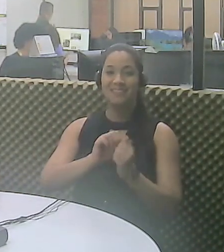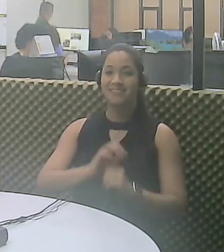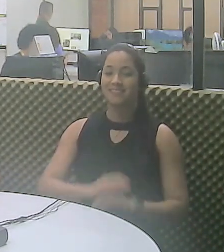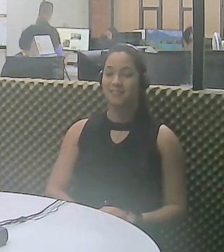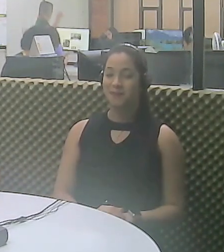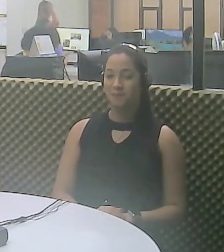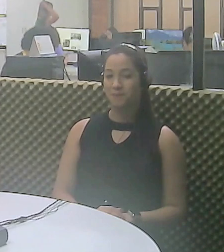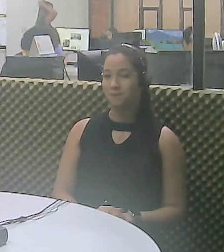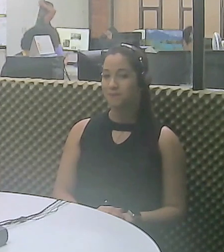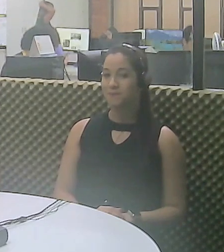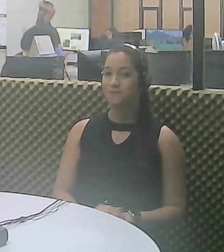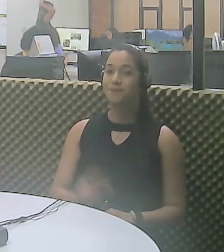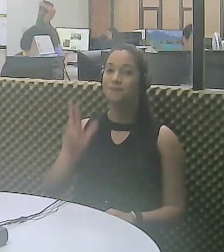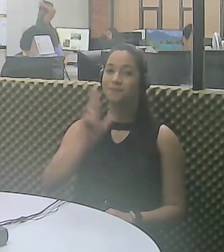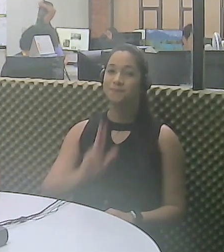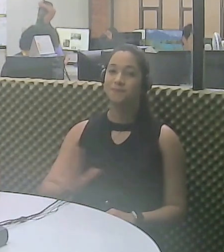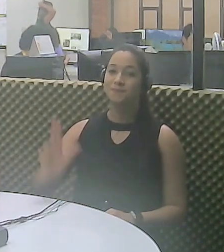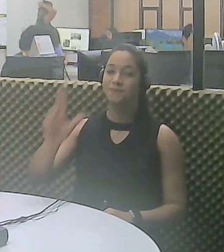gente!